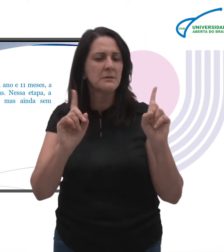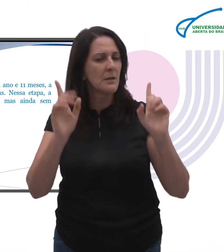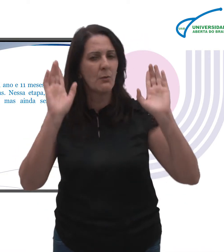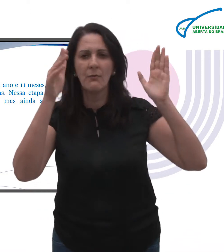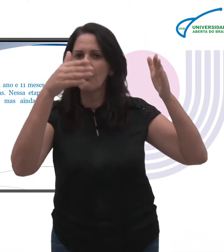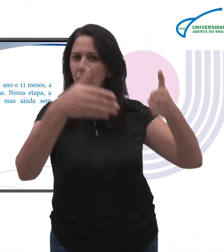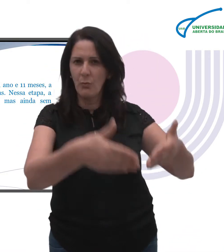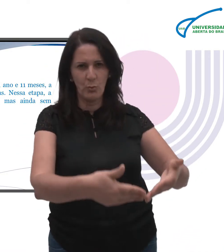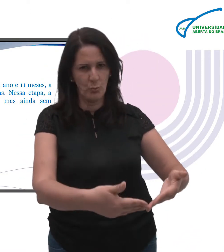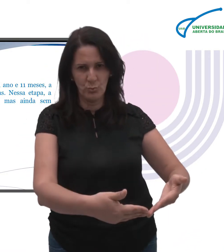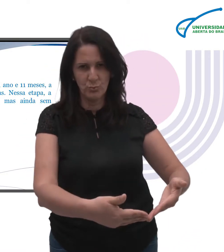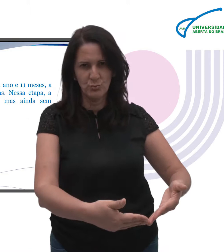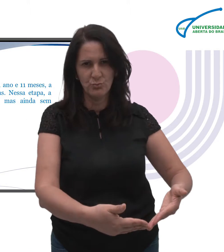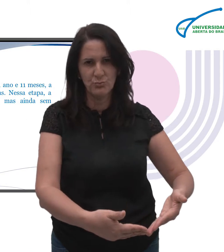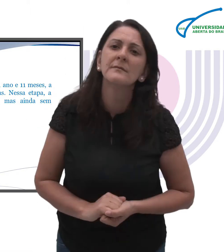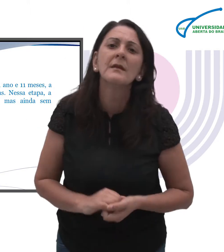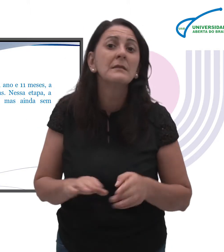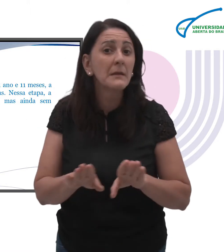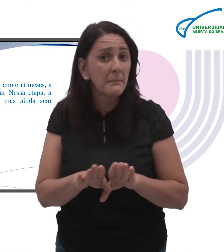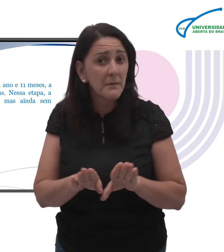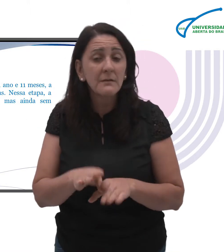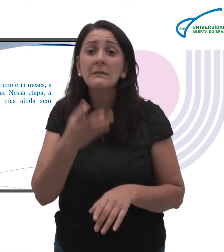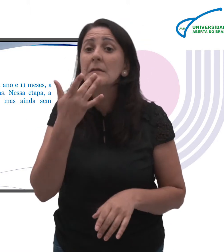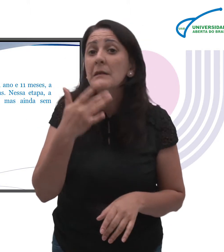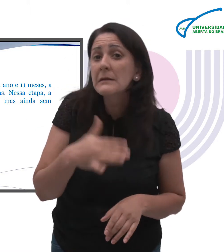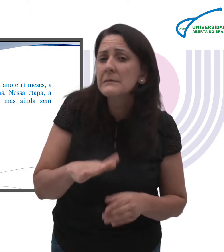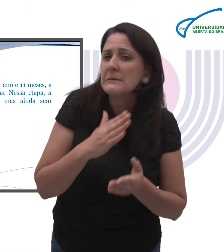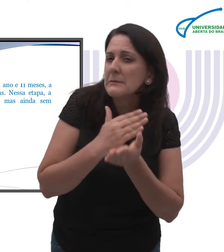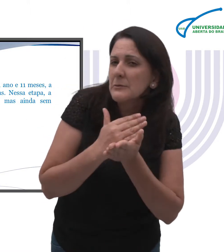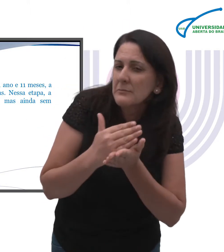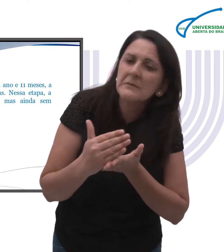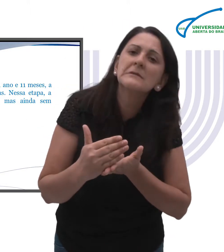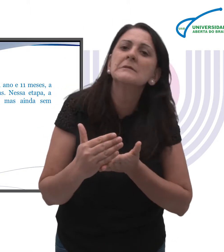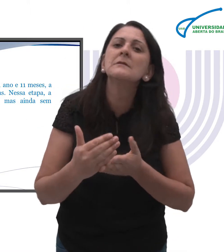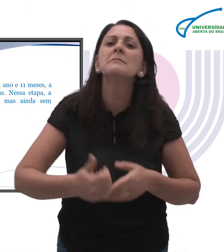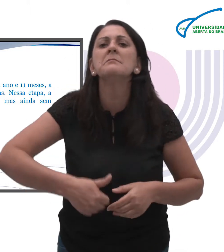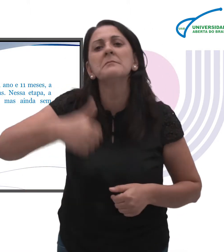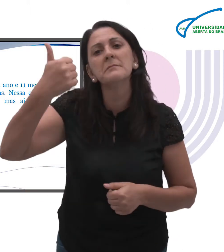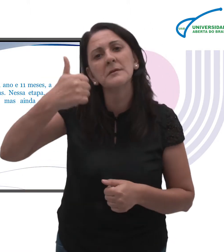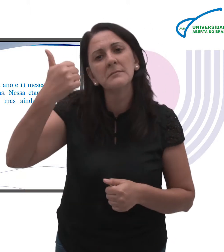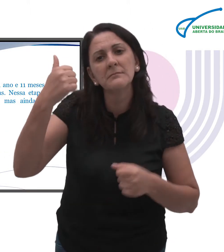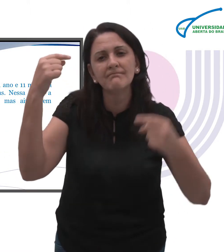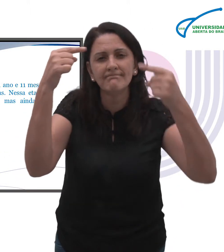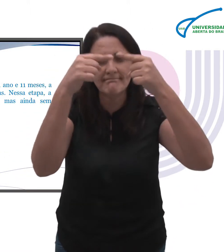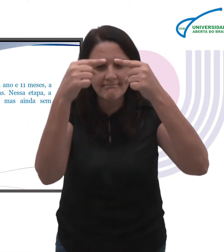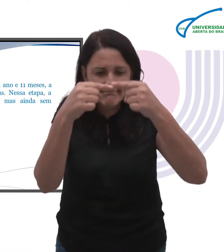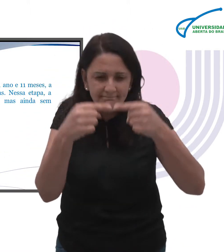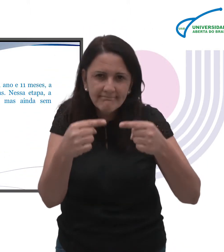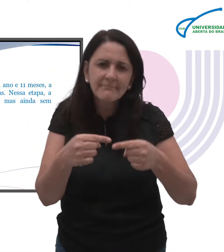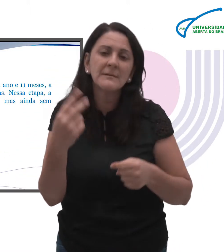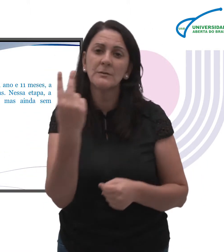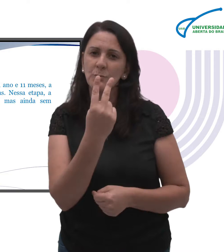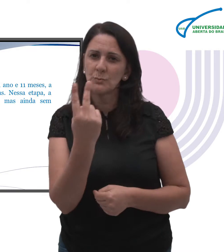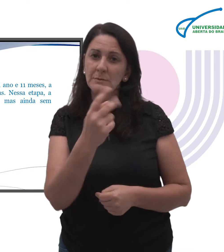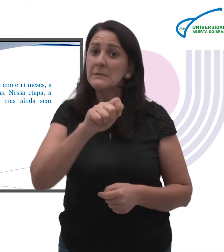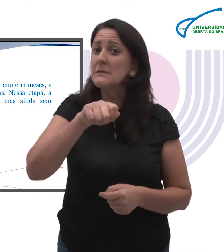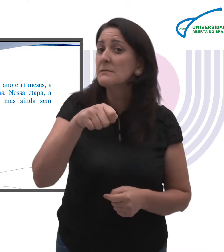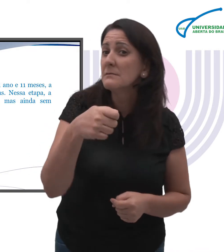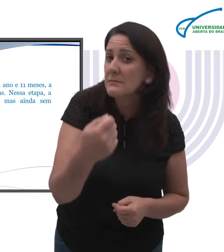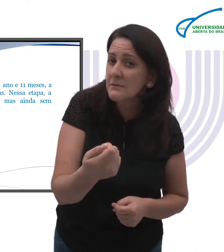a utilizar verbos, mas ainda sem derivações. Além disso, a criança também